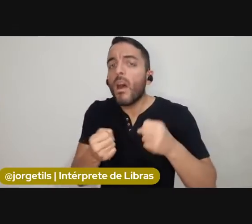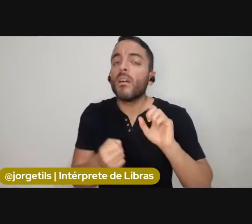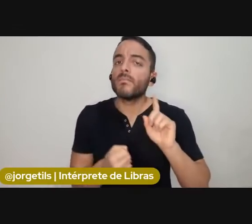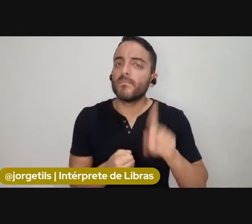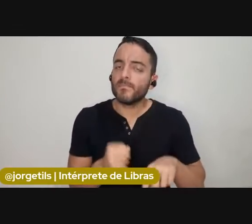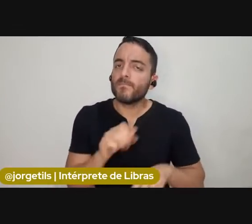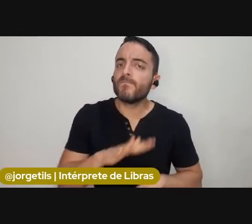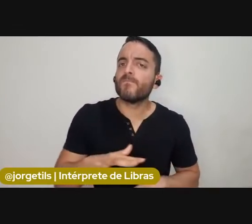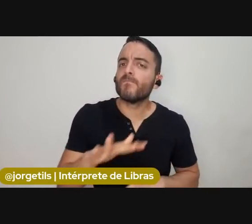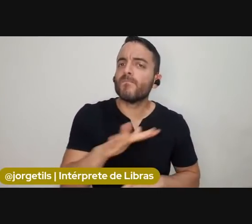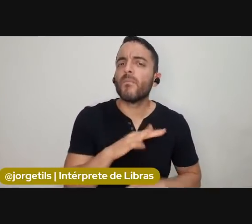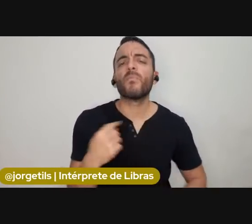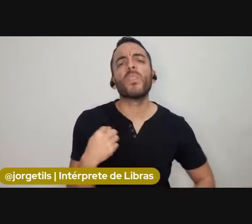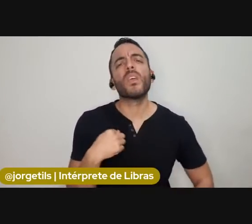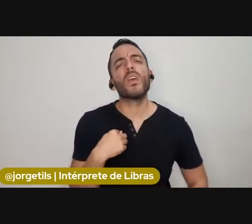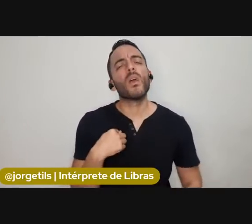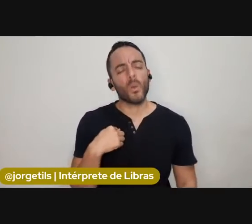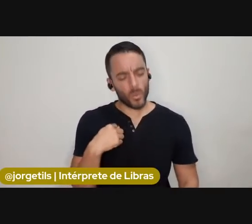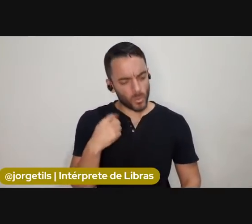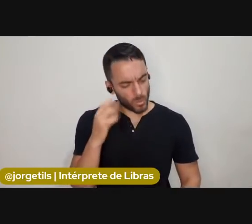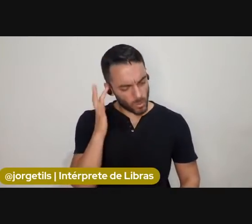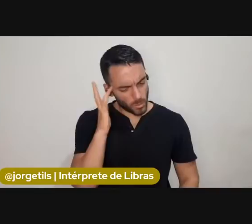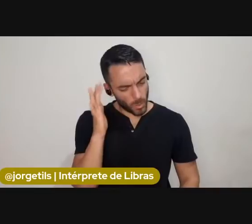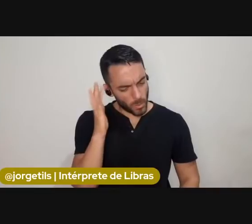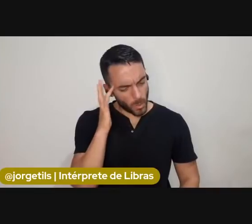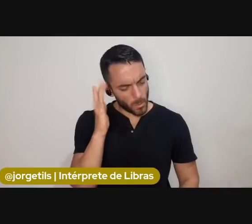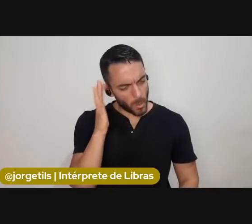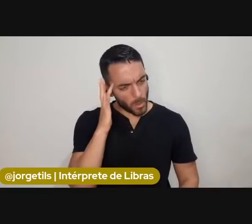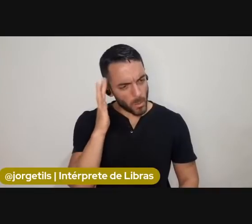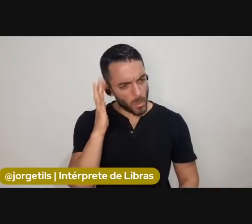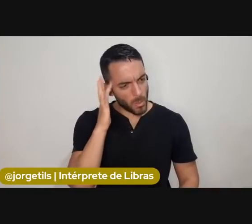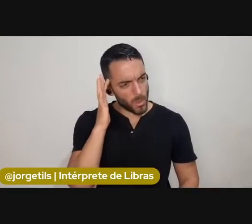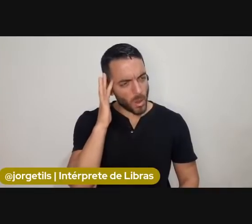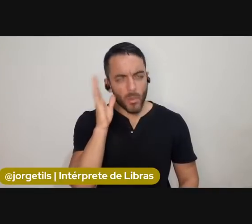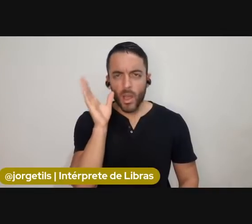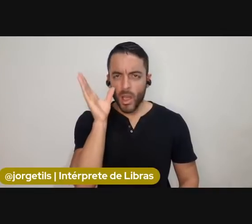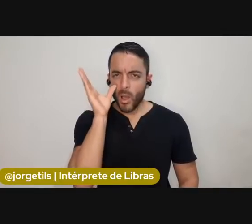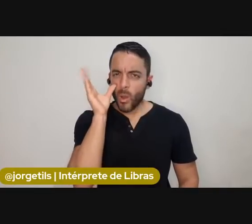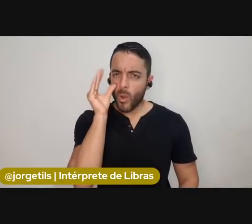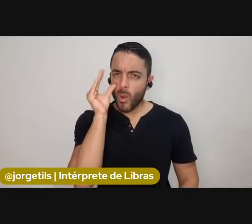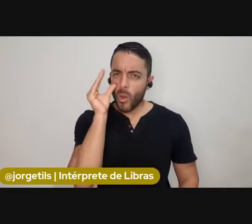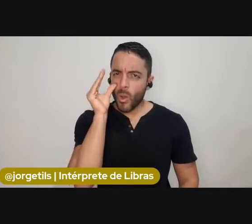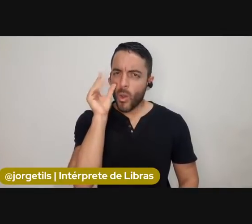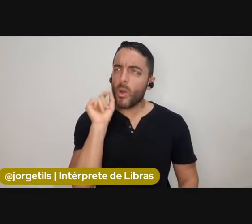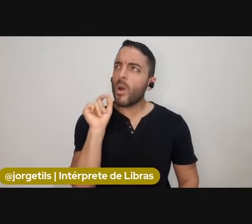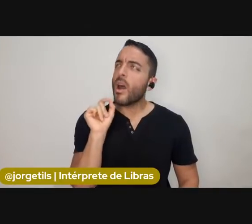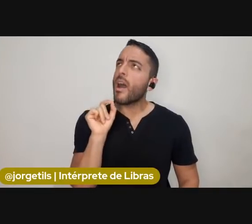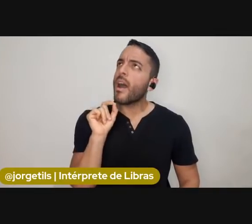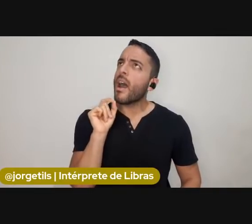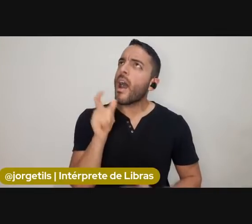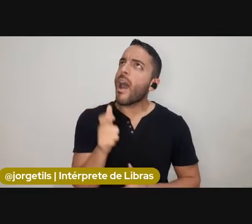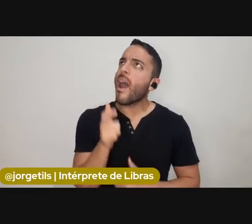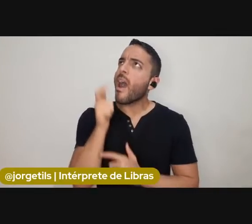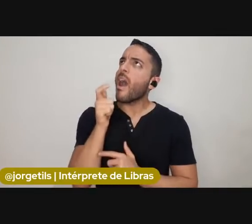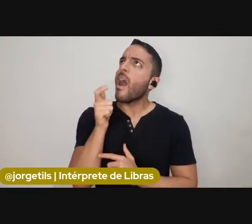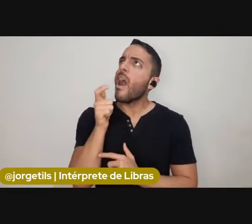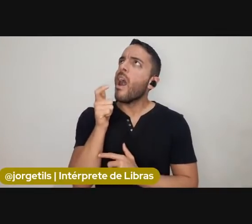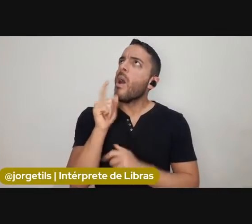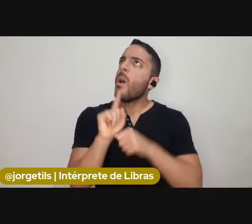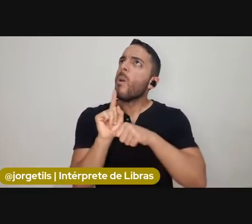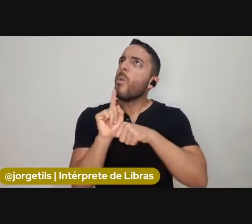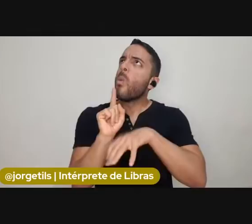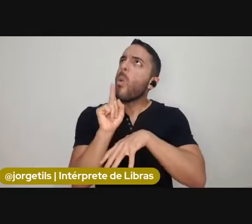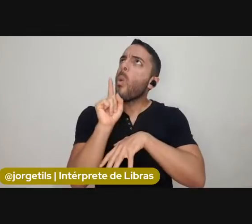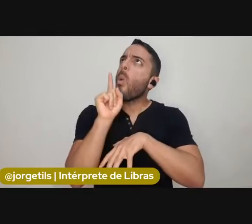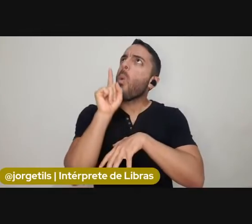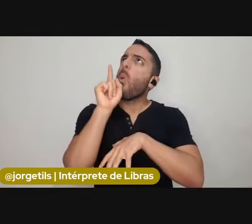eu pensava curioso como aquelas armas eram feitas, como elas eram obtidas,